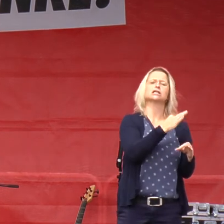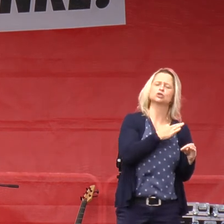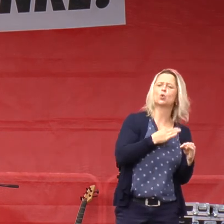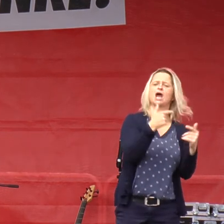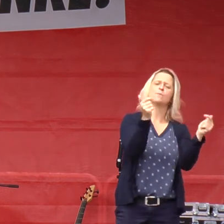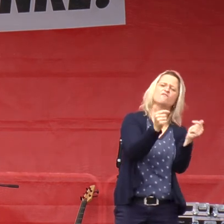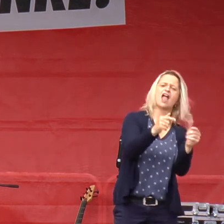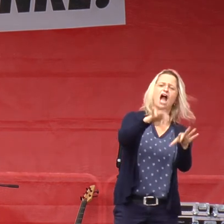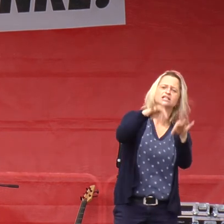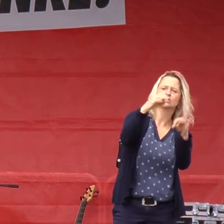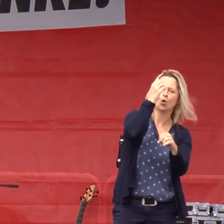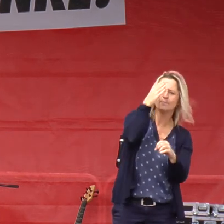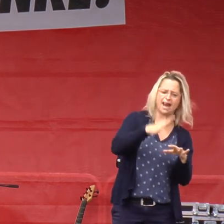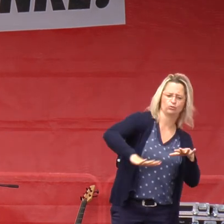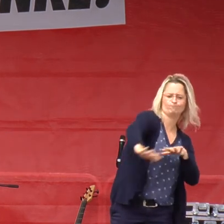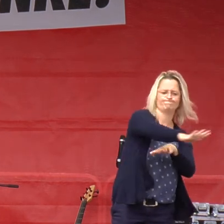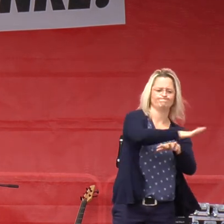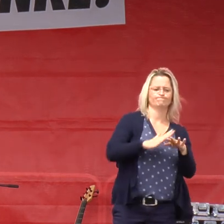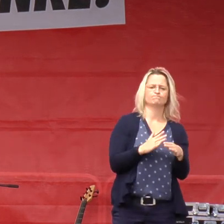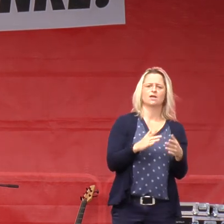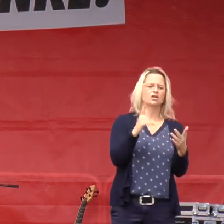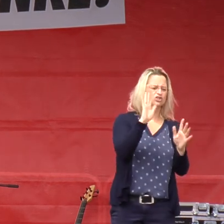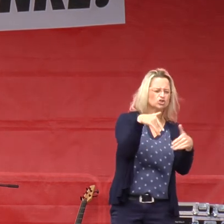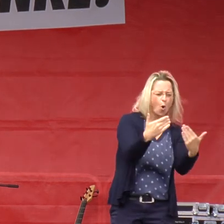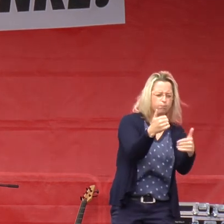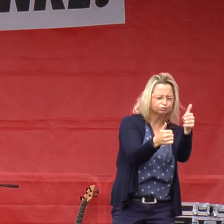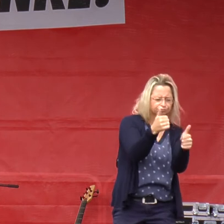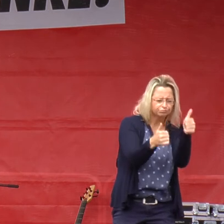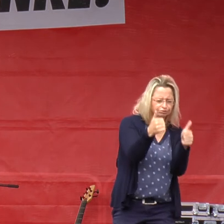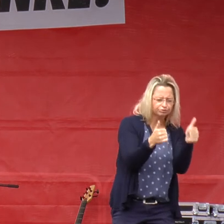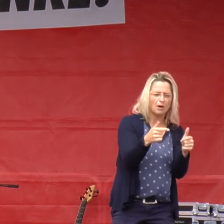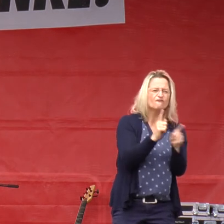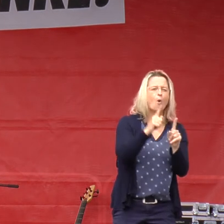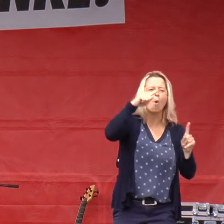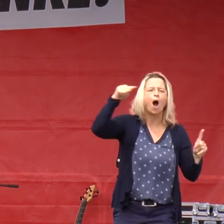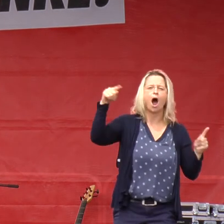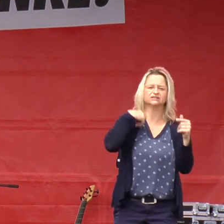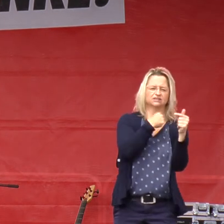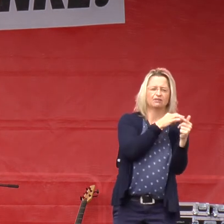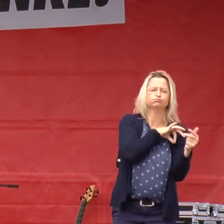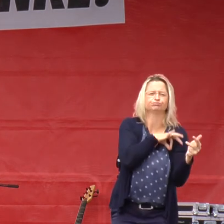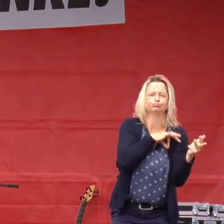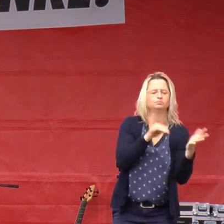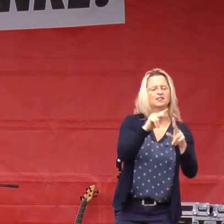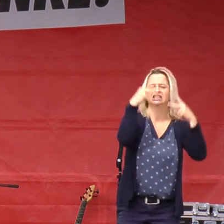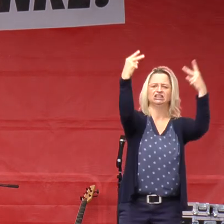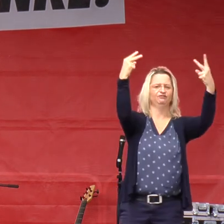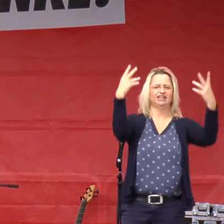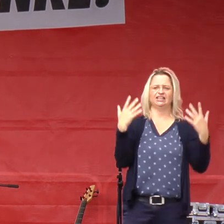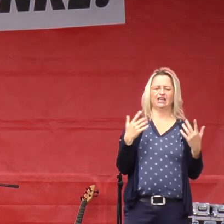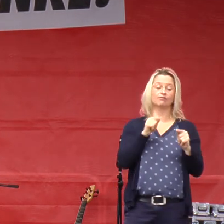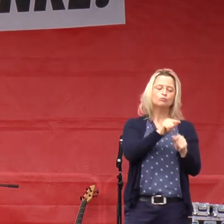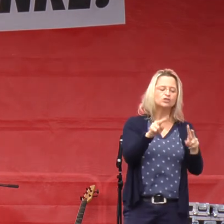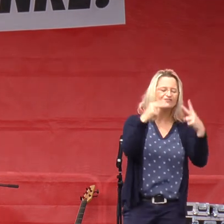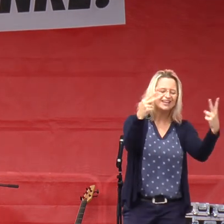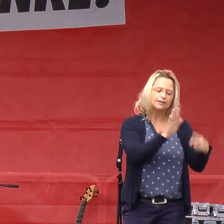Bildung haben Markt, Wettbewerb und Profitorientierung nichts verloren. Hier geht es um grundlegende